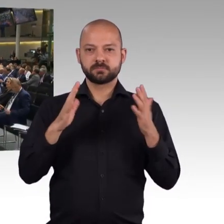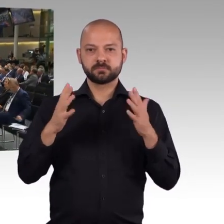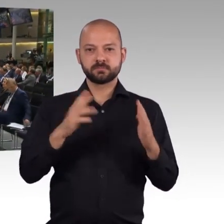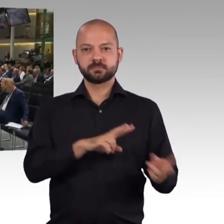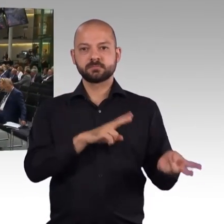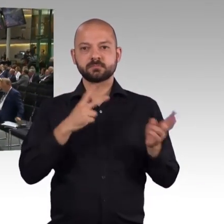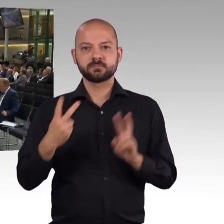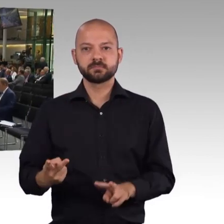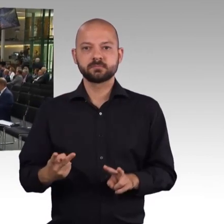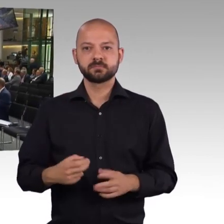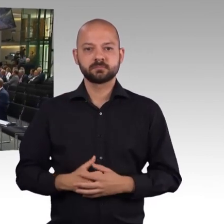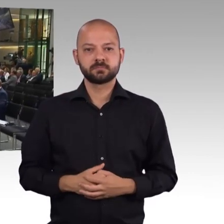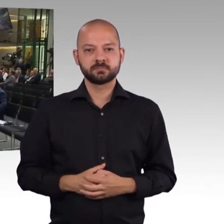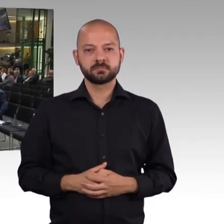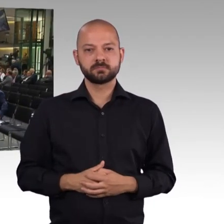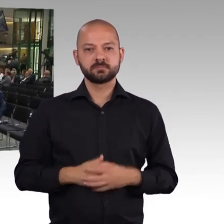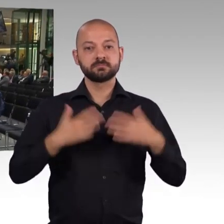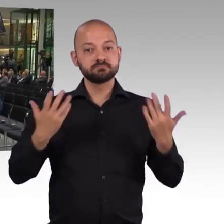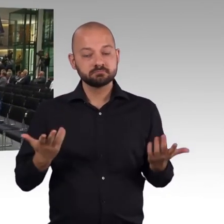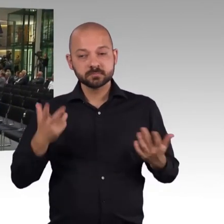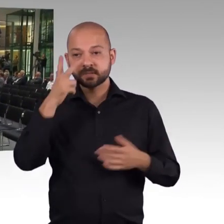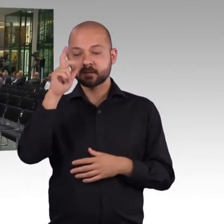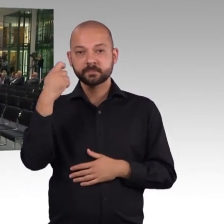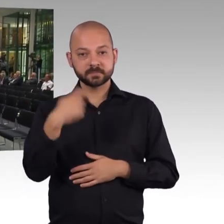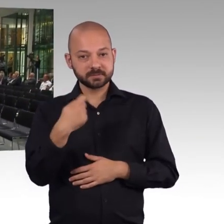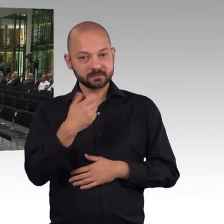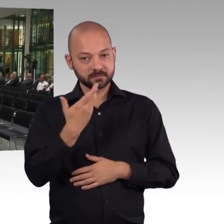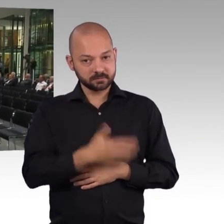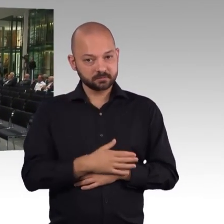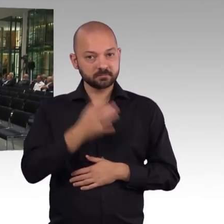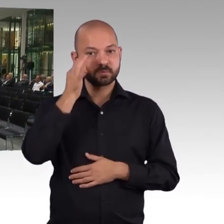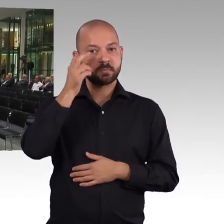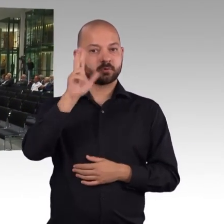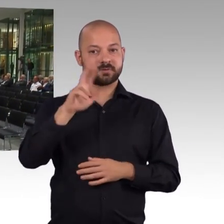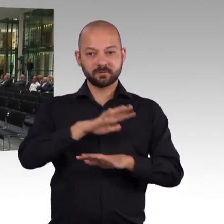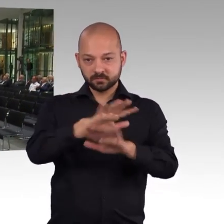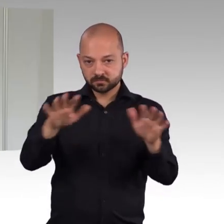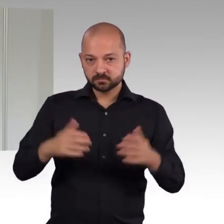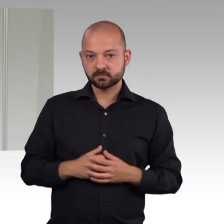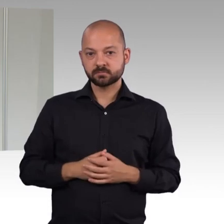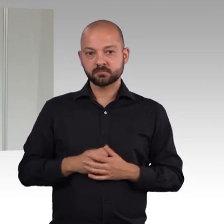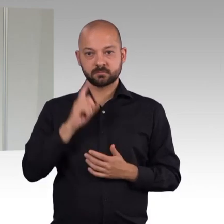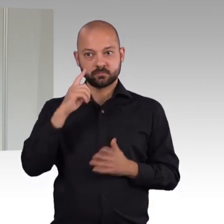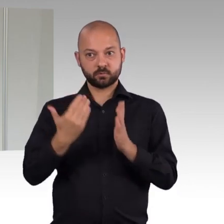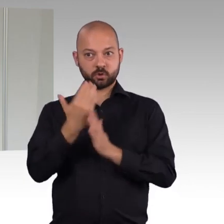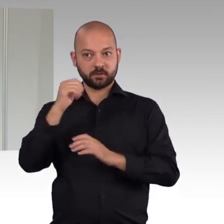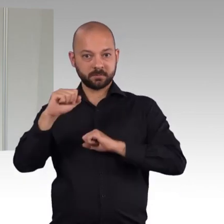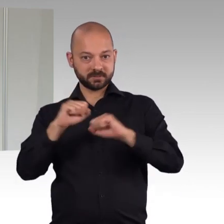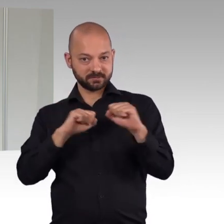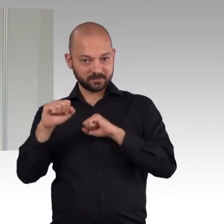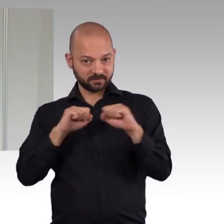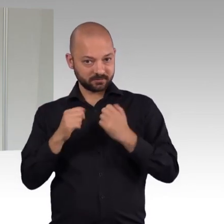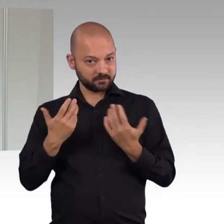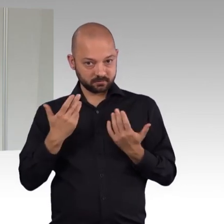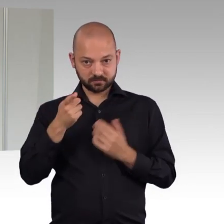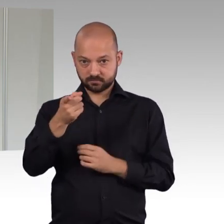dass sie eine ganz furchtbare Wahl ist und es wurde Gift und Galle versprüht. Und ich habe mich gewundert, in welcher Gesellschaft die FDP sich da